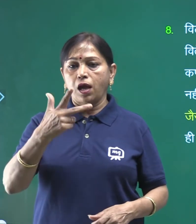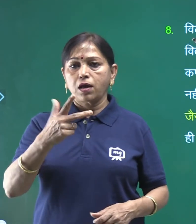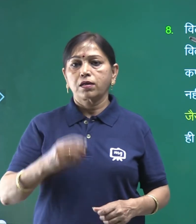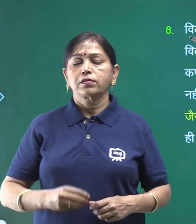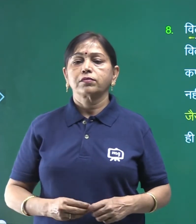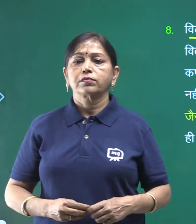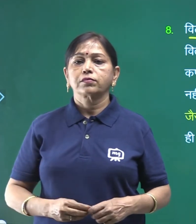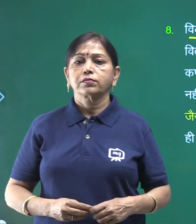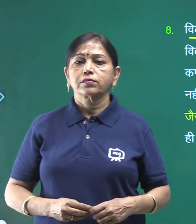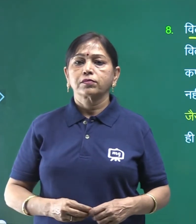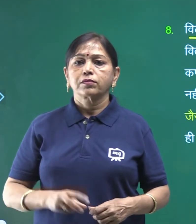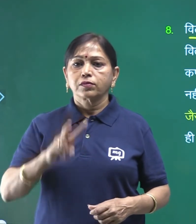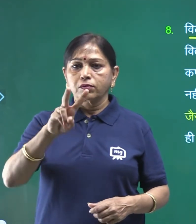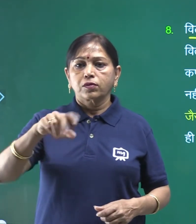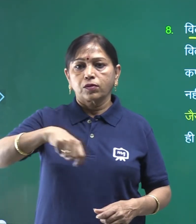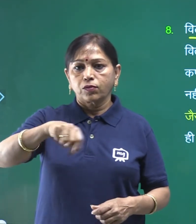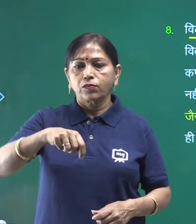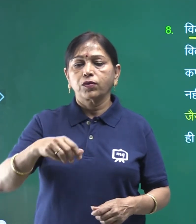8, विलयन के